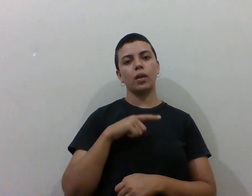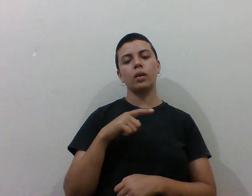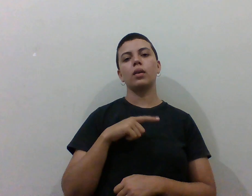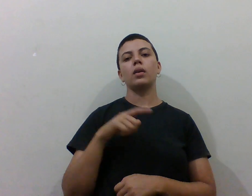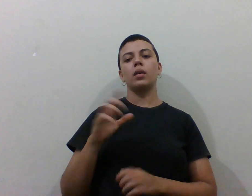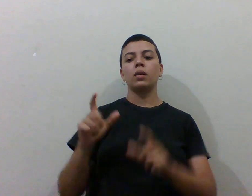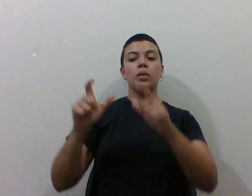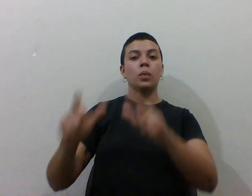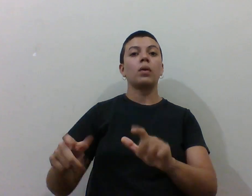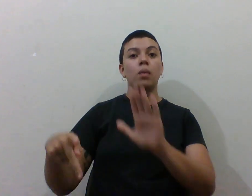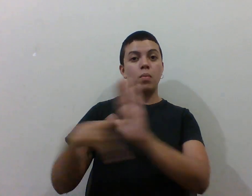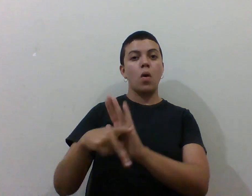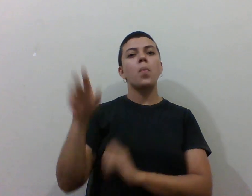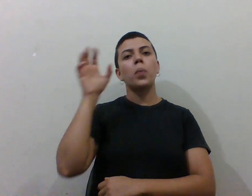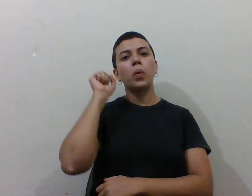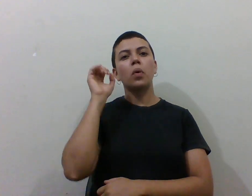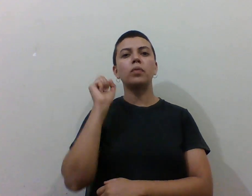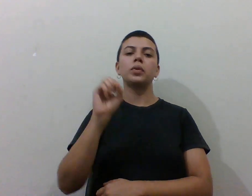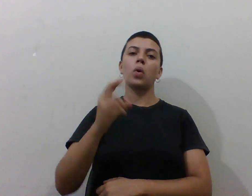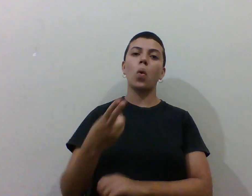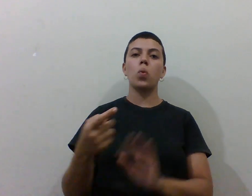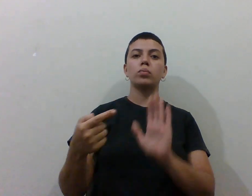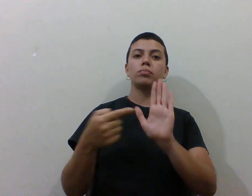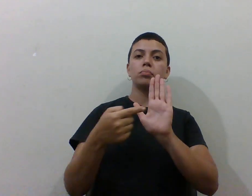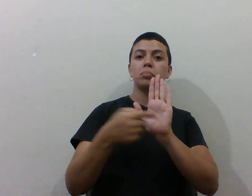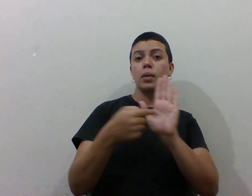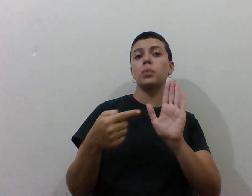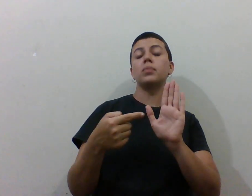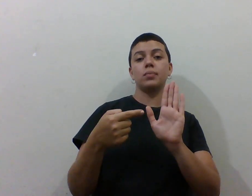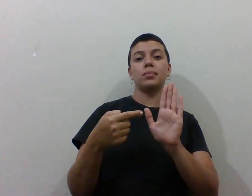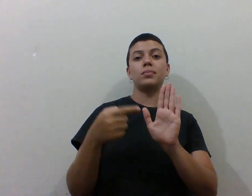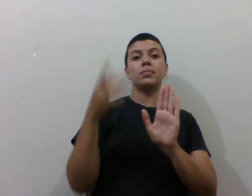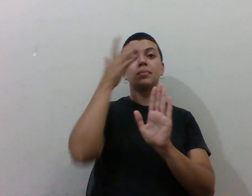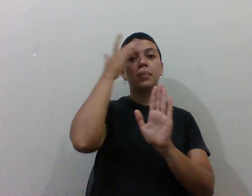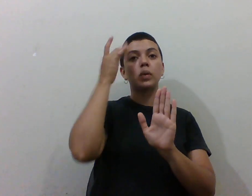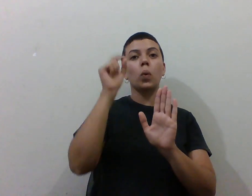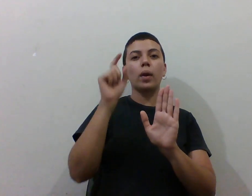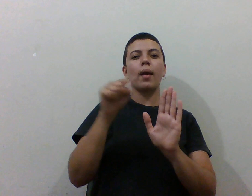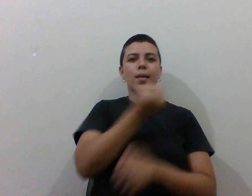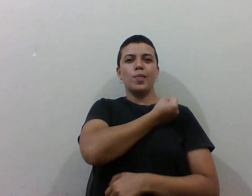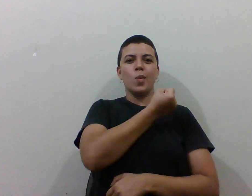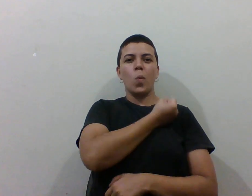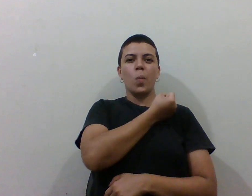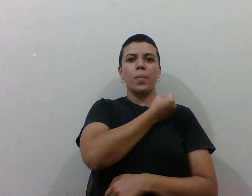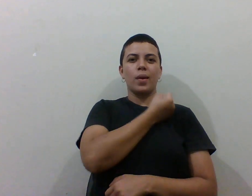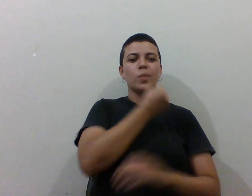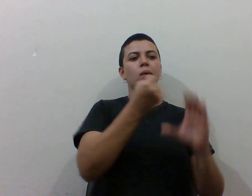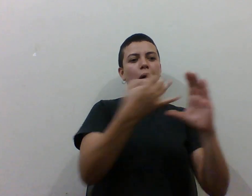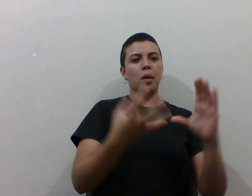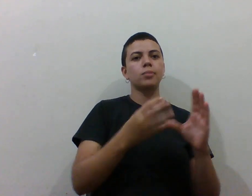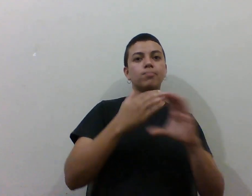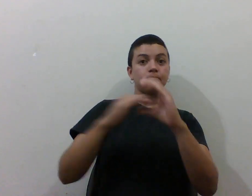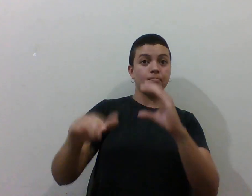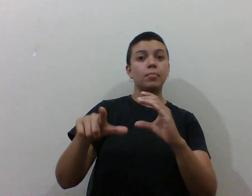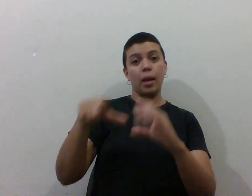denúncias e reclamações tem dados importantíssimos pra que a instituição saiba as principais violações de direitos humanos que acontecem ali